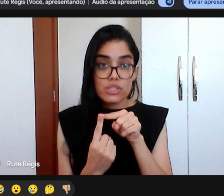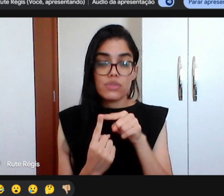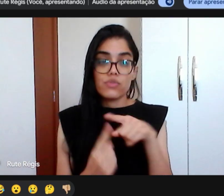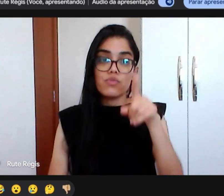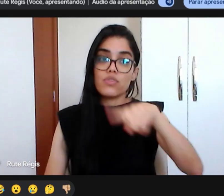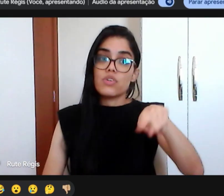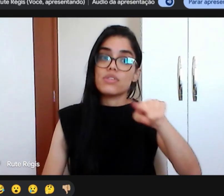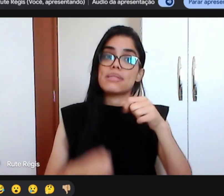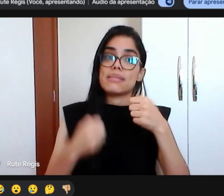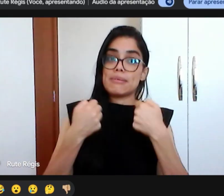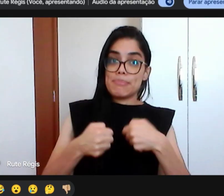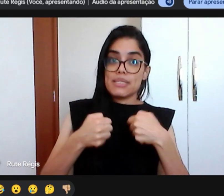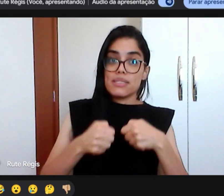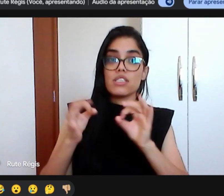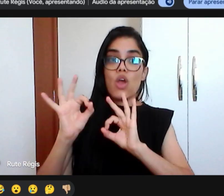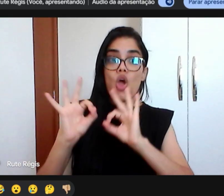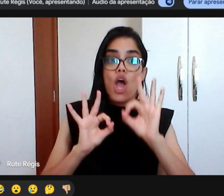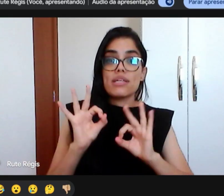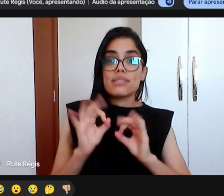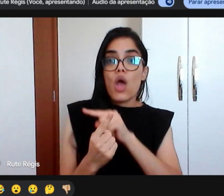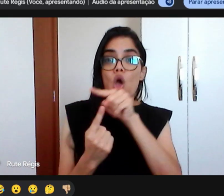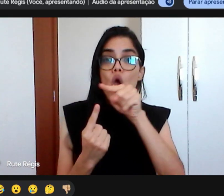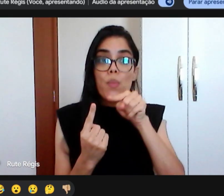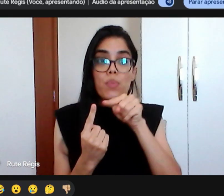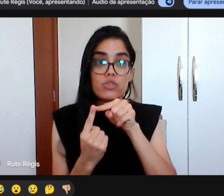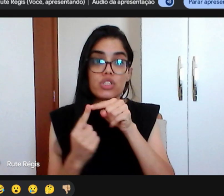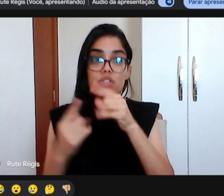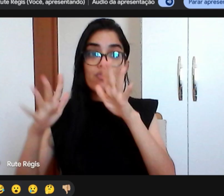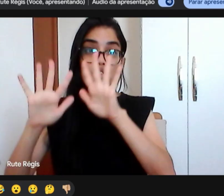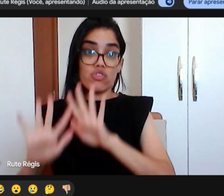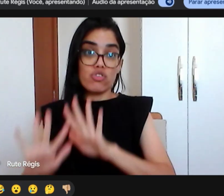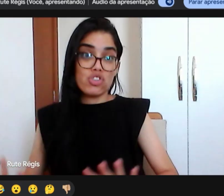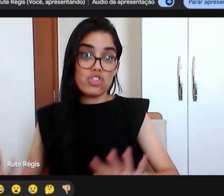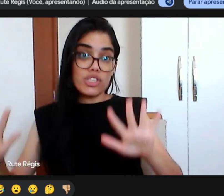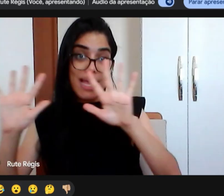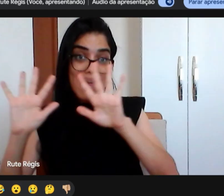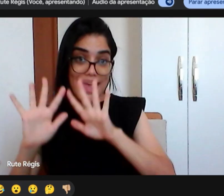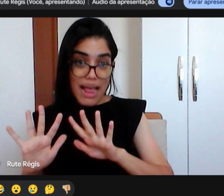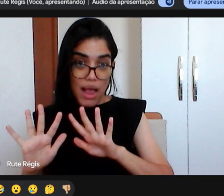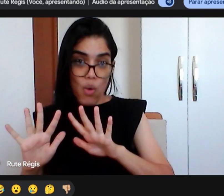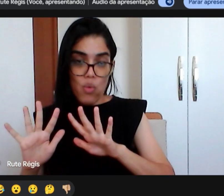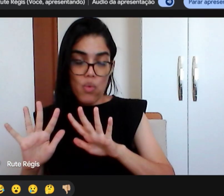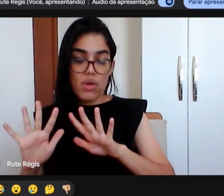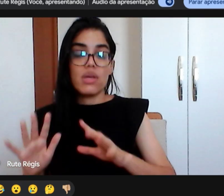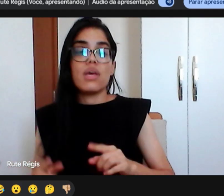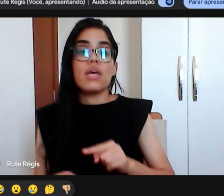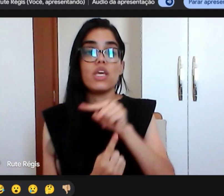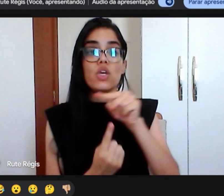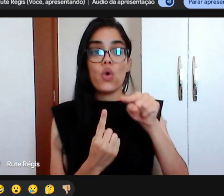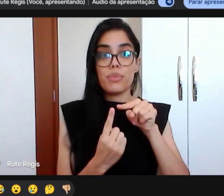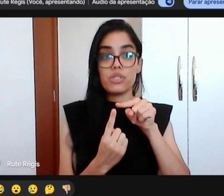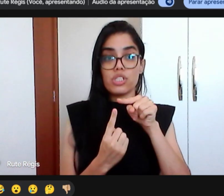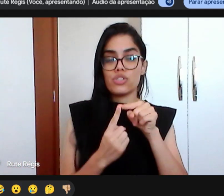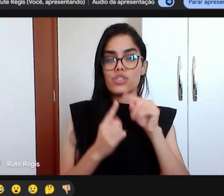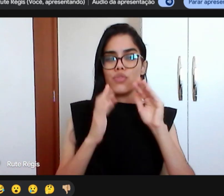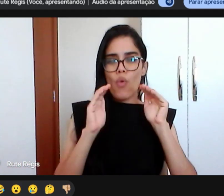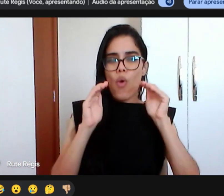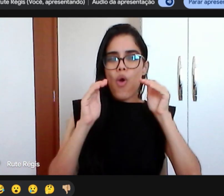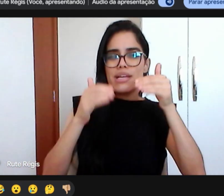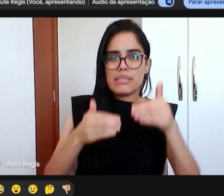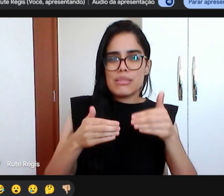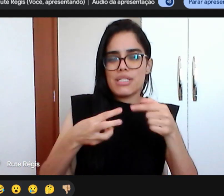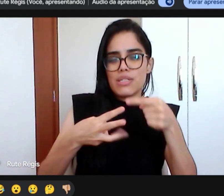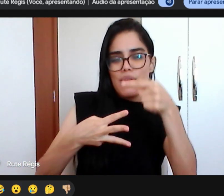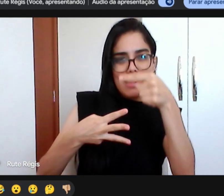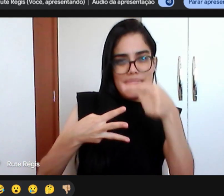O próximo passo seriam os objetivos, né? É importante que vocês organizem os objetivos.